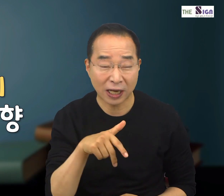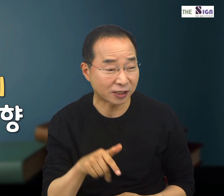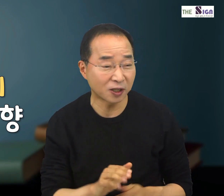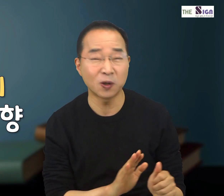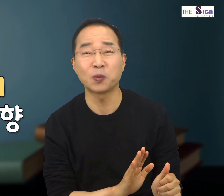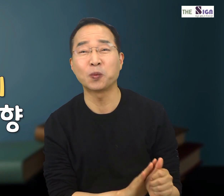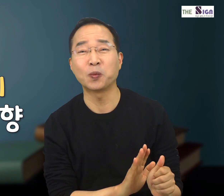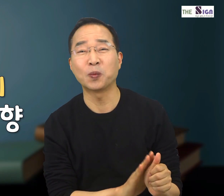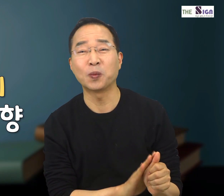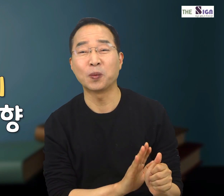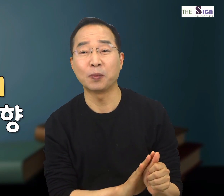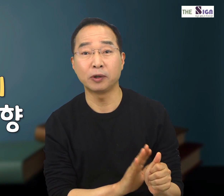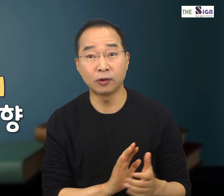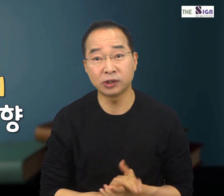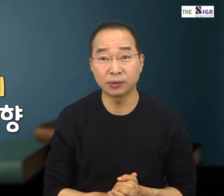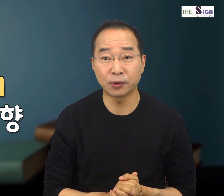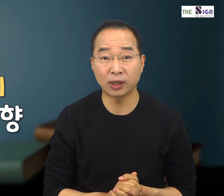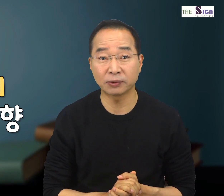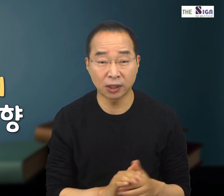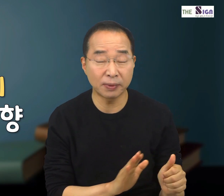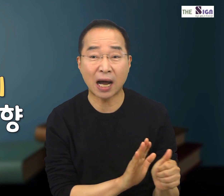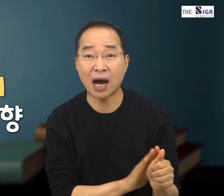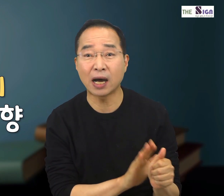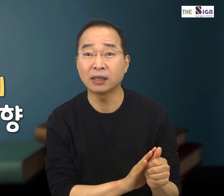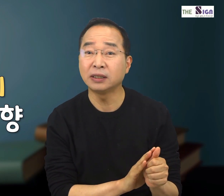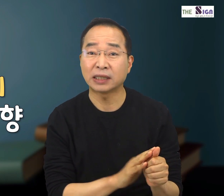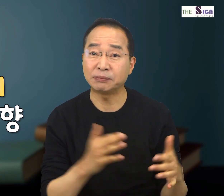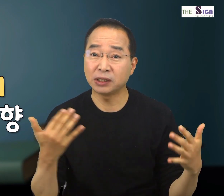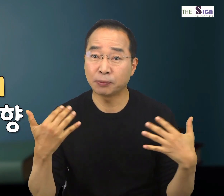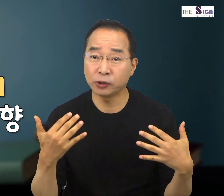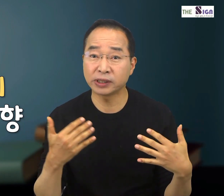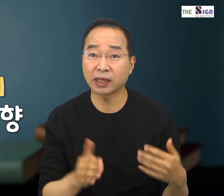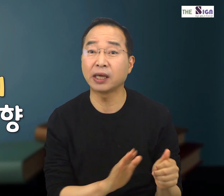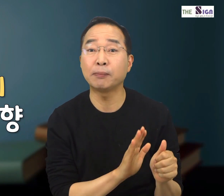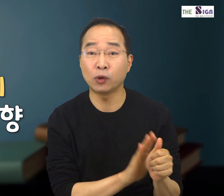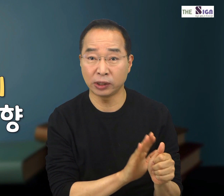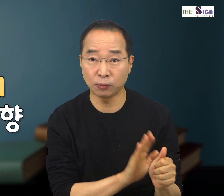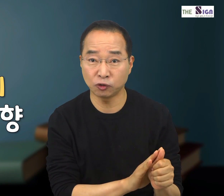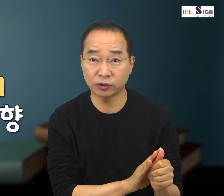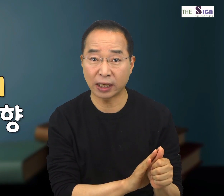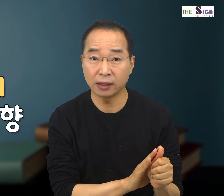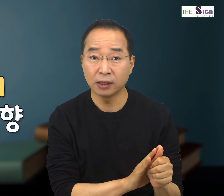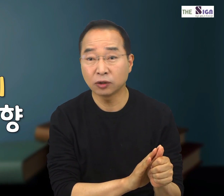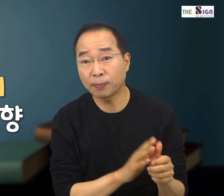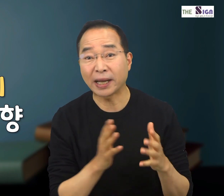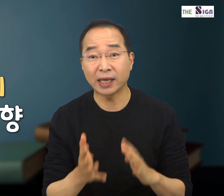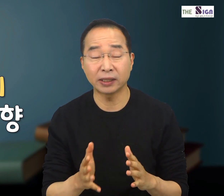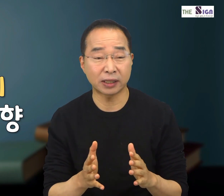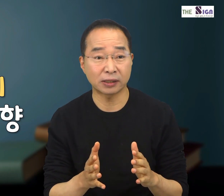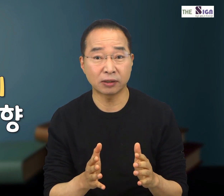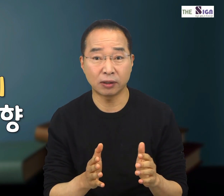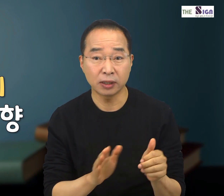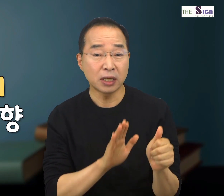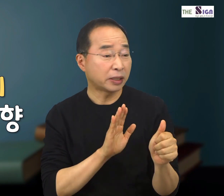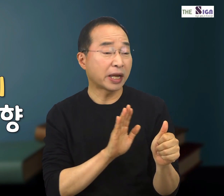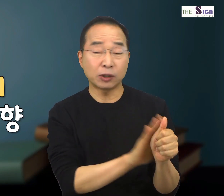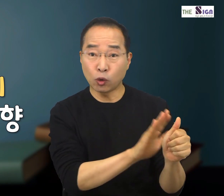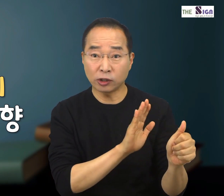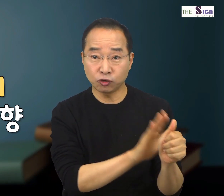가서 이런 식으로 표현하면, 그러면 남들이 이제 보이지 않게 몰래 돕는구나. 근데 방향에 따라서 내가 도와주는